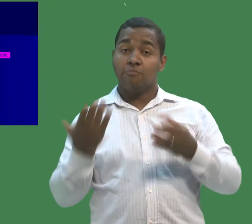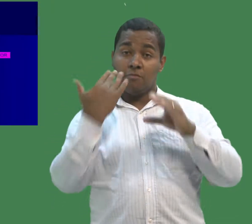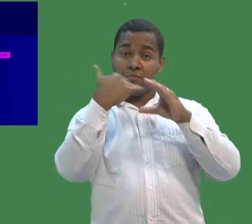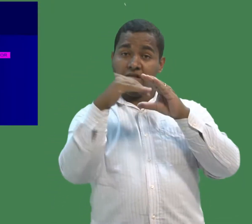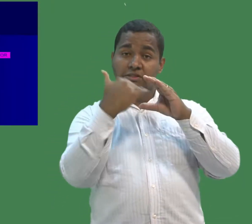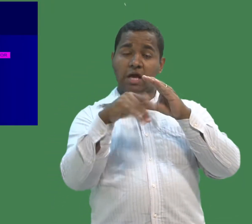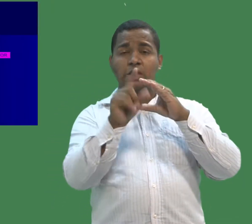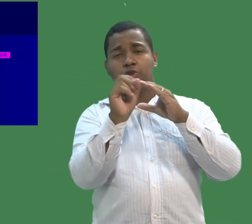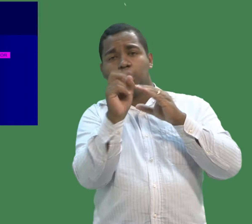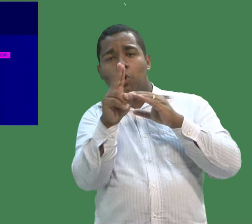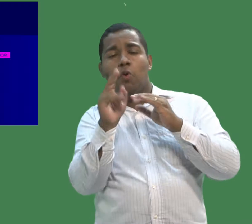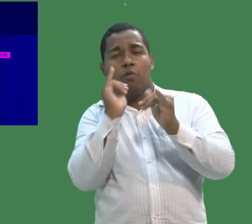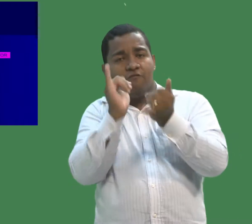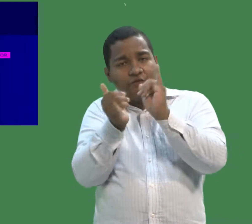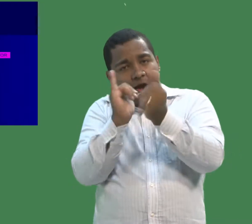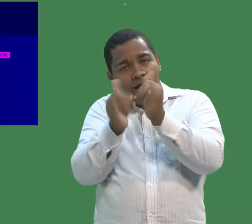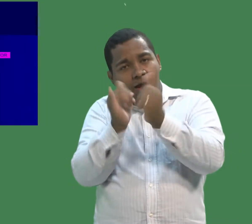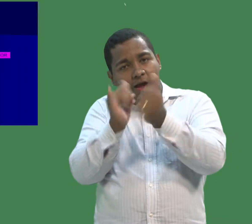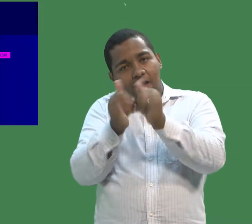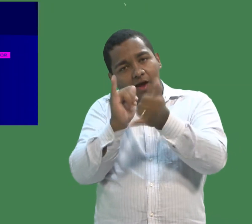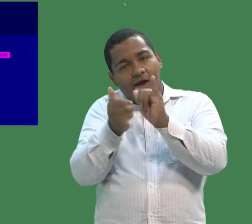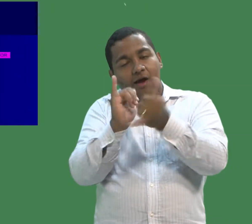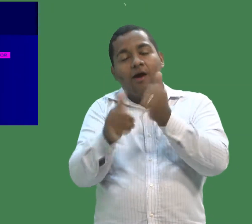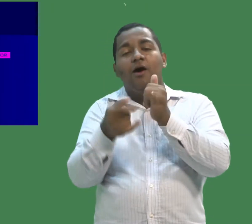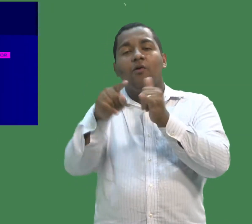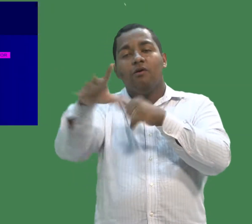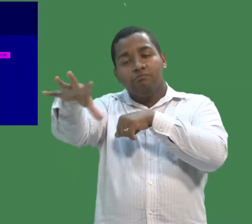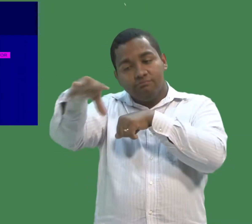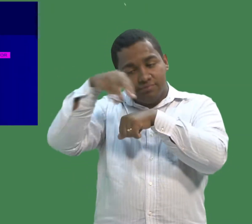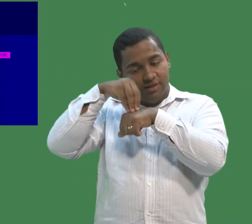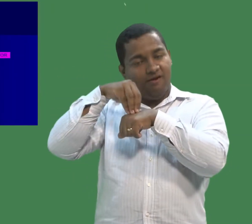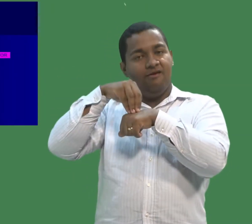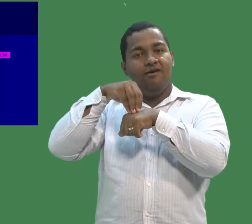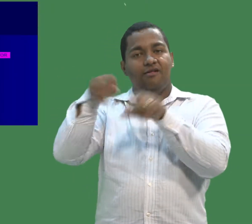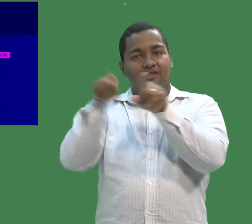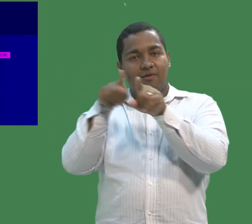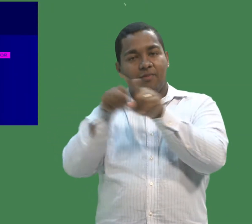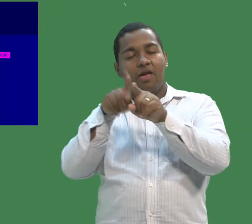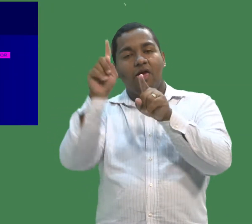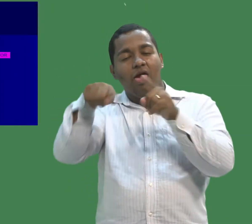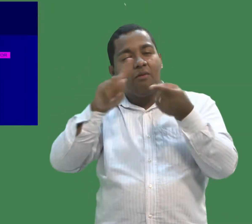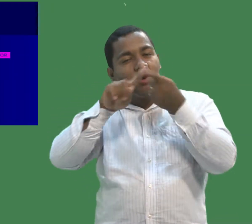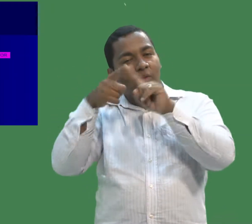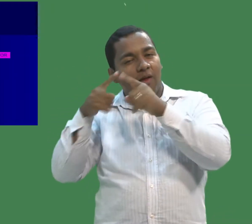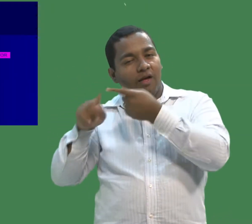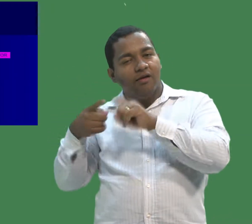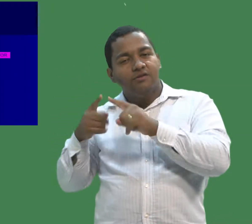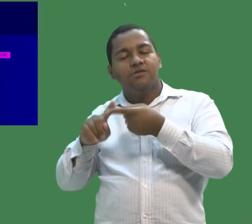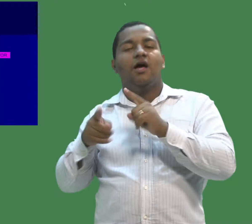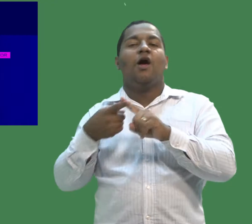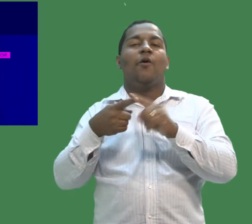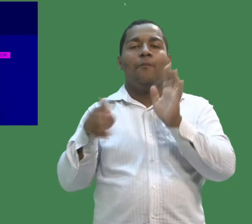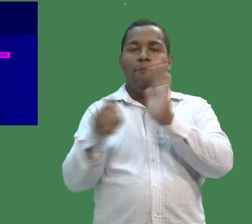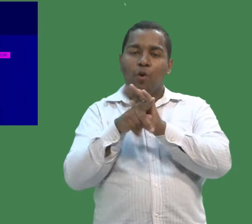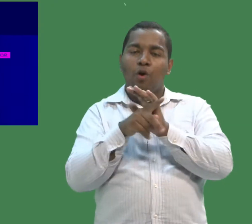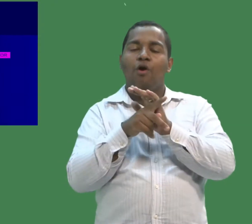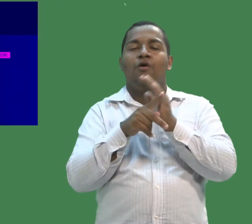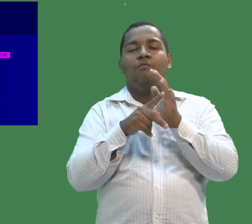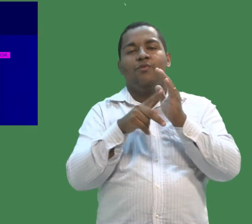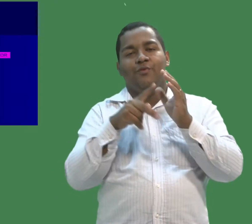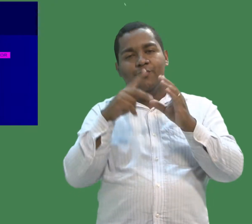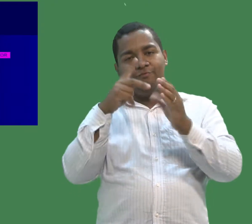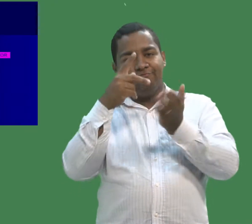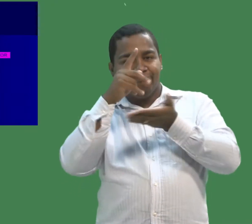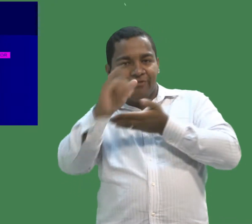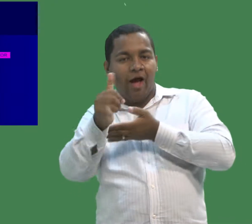o conjunto de informações transmitidas. O código, a combinação de signos utilizados na transmissão de uma